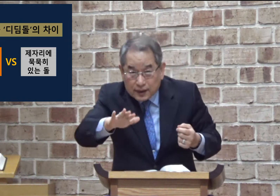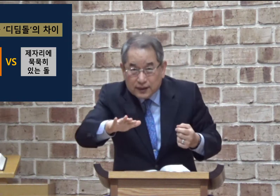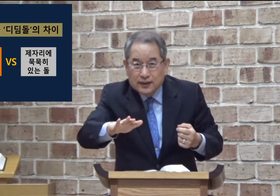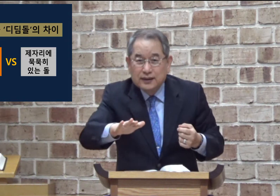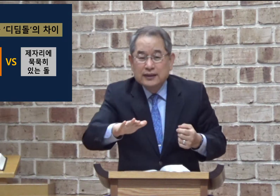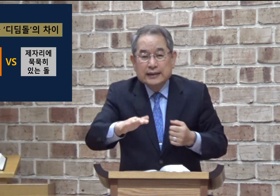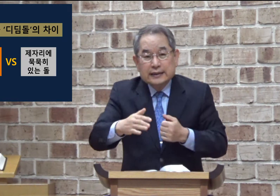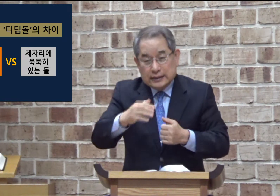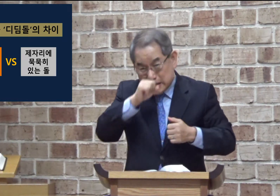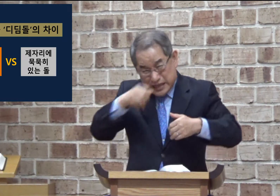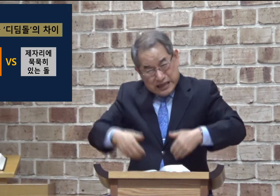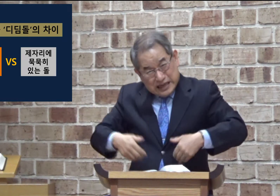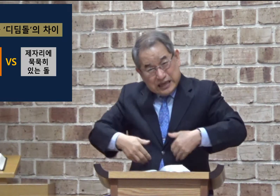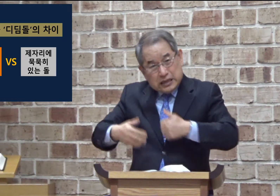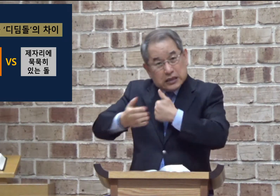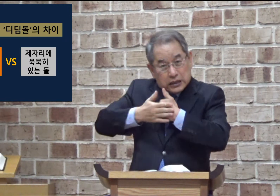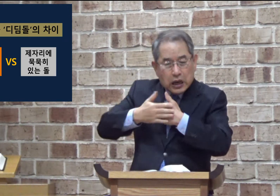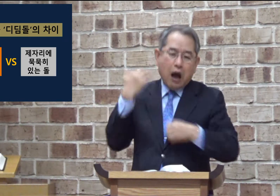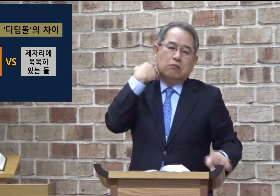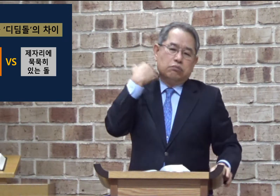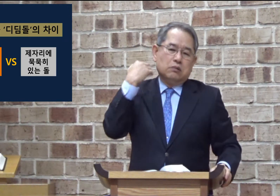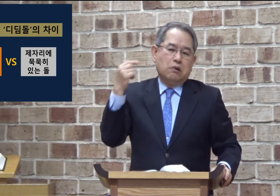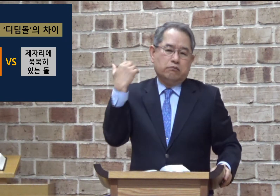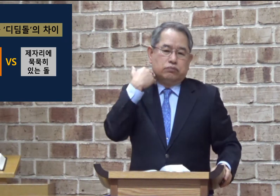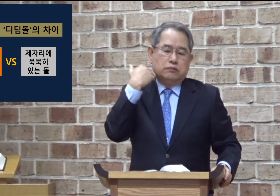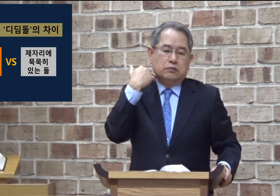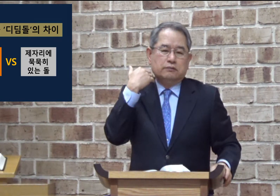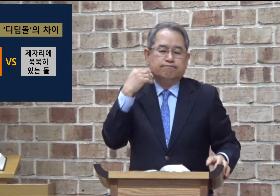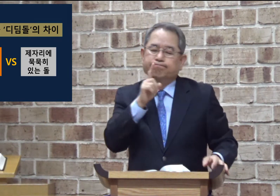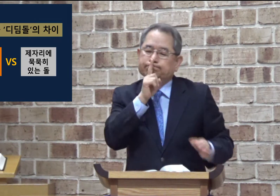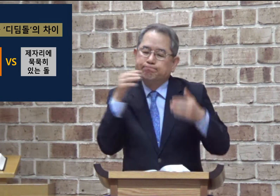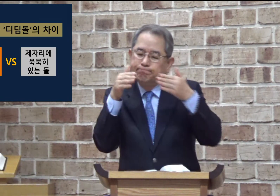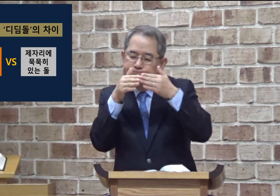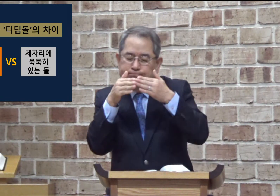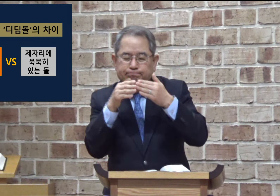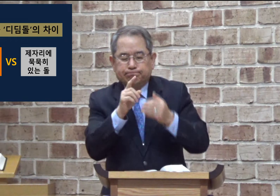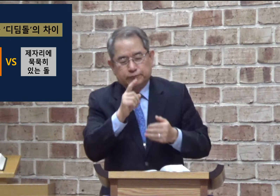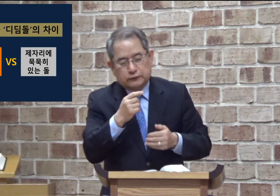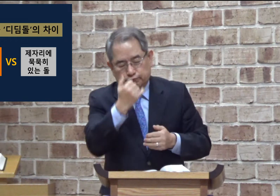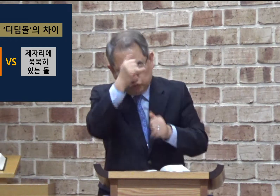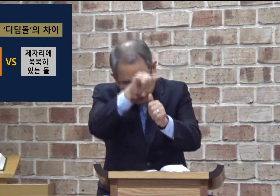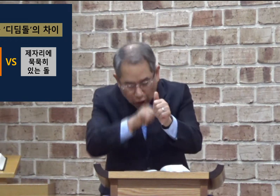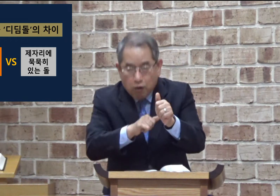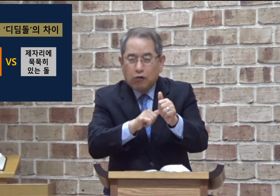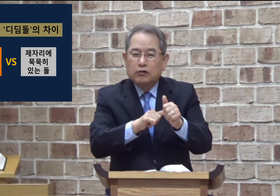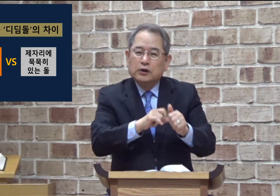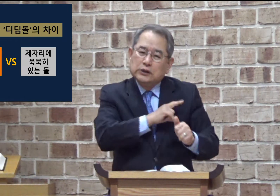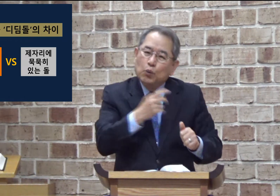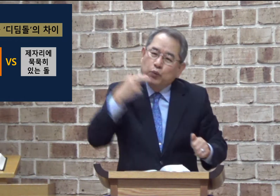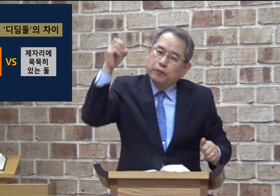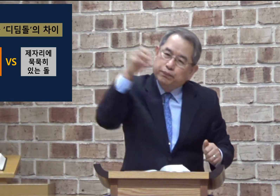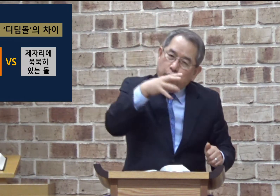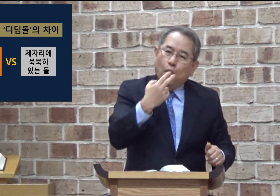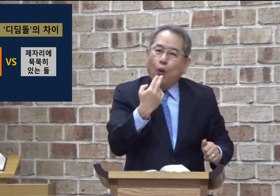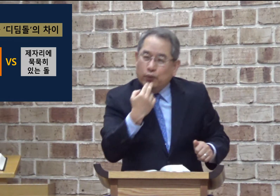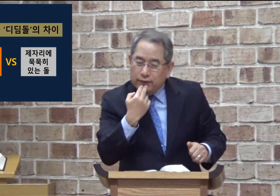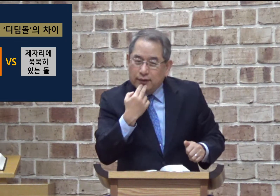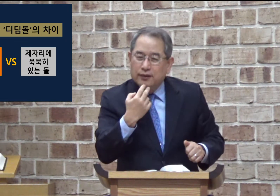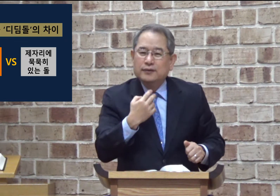필요한 돌은 잘 안 보입니다. 조용히 충성하고 이름 없이 빛도 없이 열심히